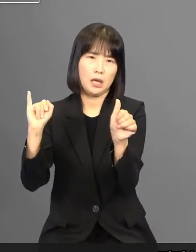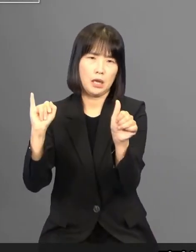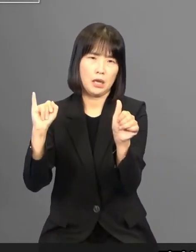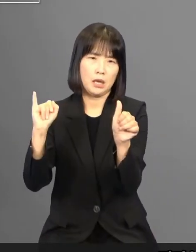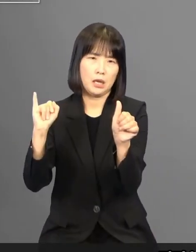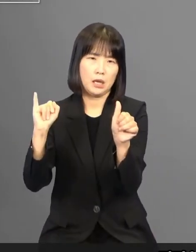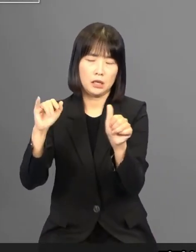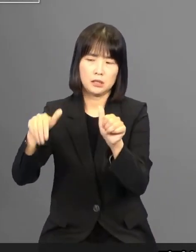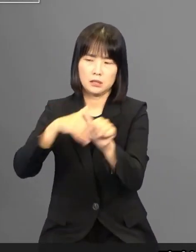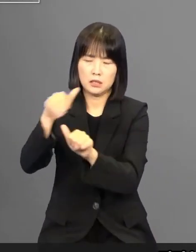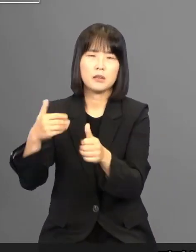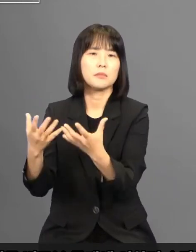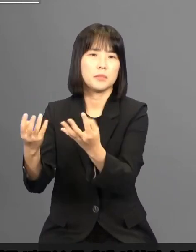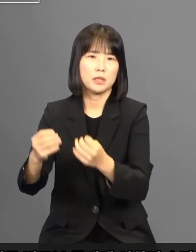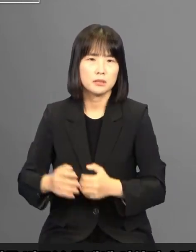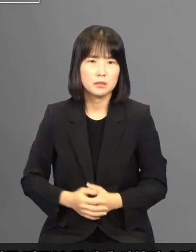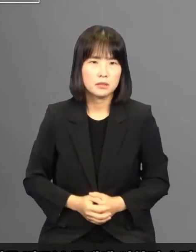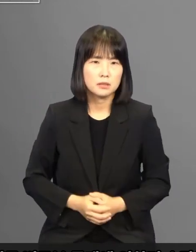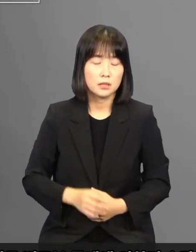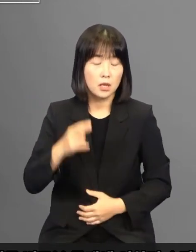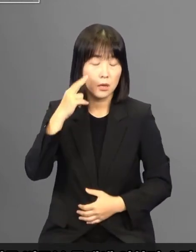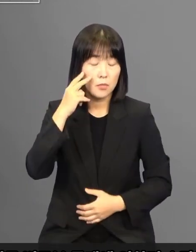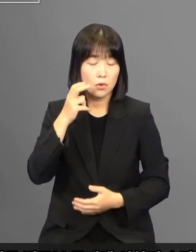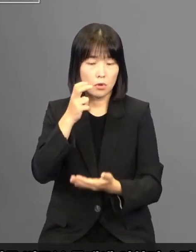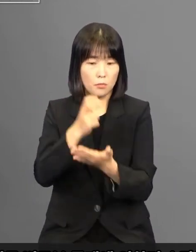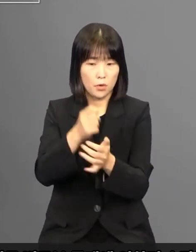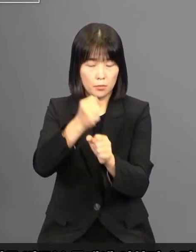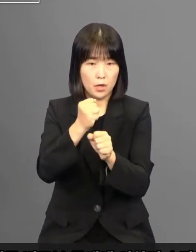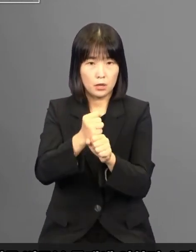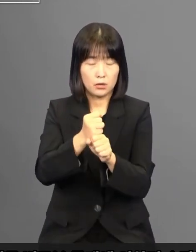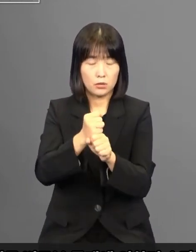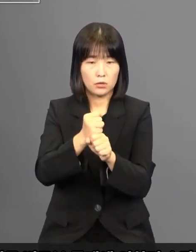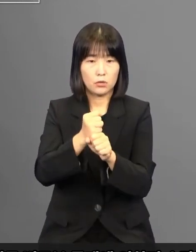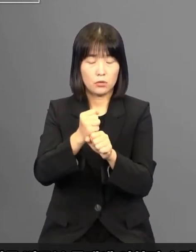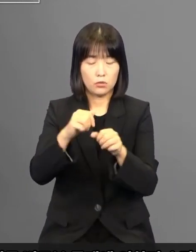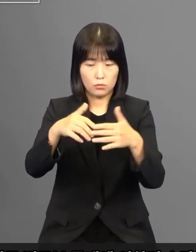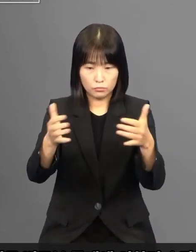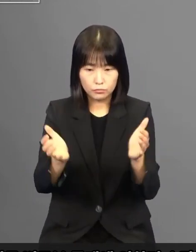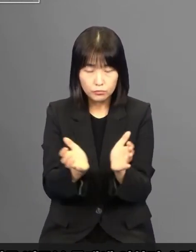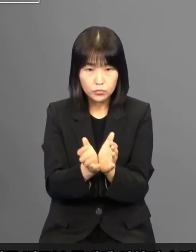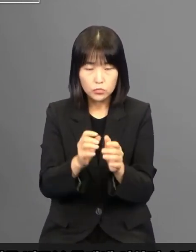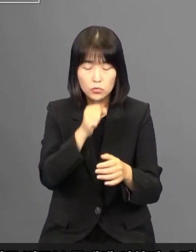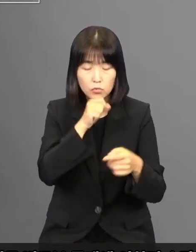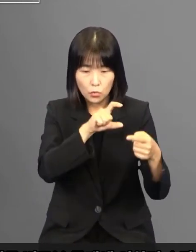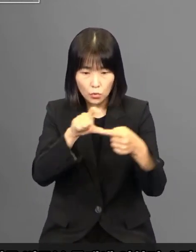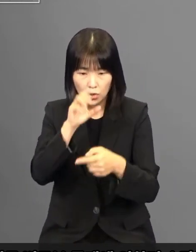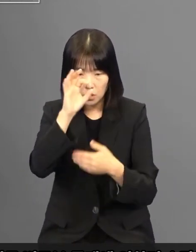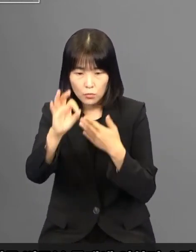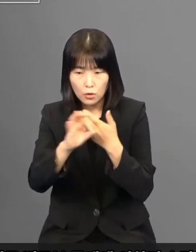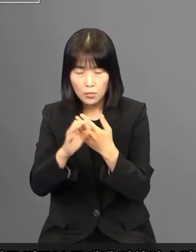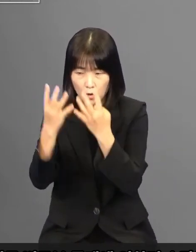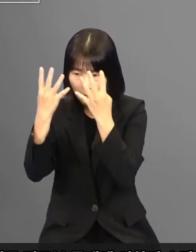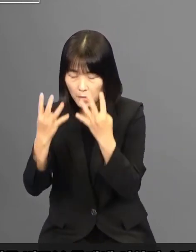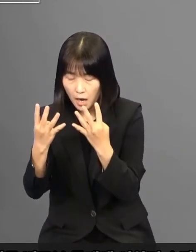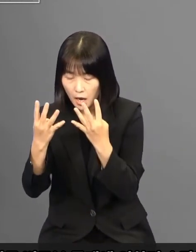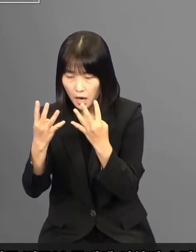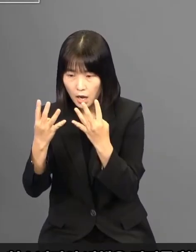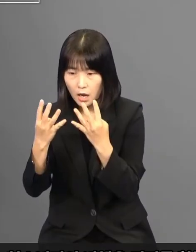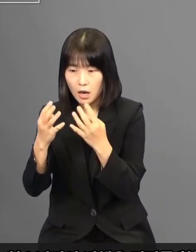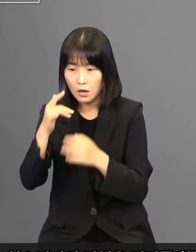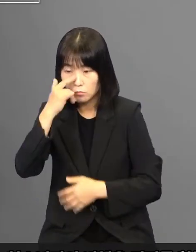굉장히 많다는 것이죠. 미국 법무부 통계에 의하면 수감된 부모를 둔 자녀는 그렇지 않은